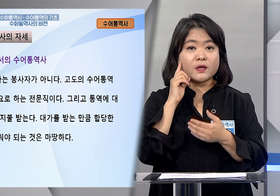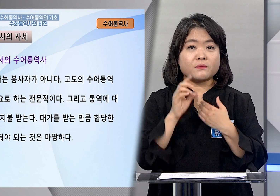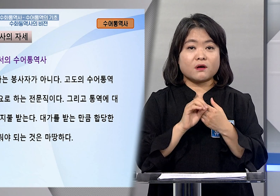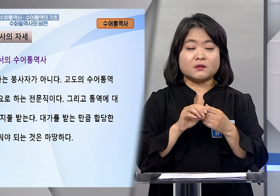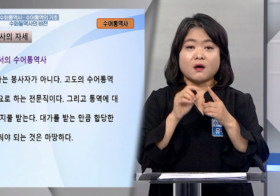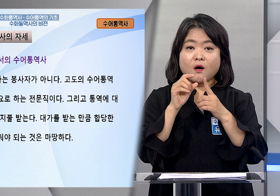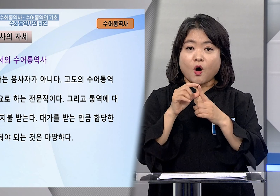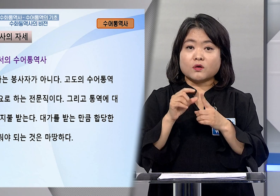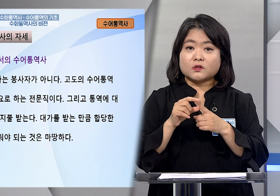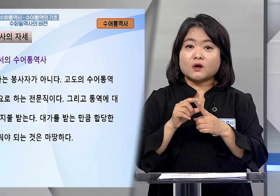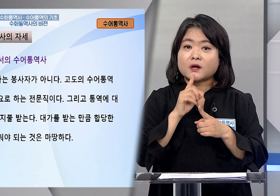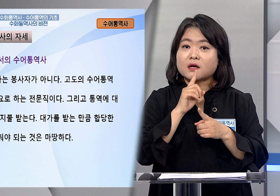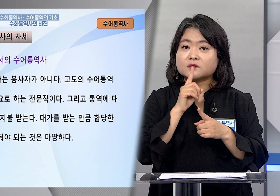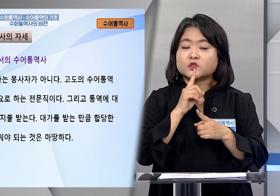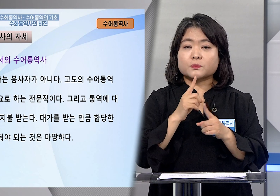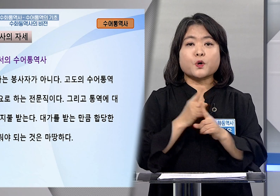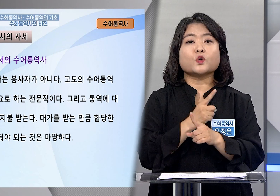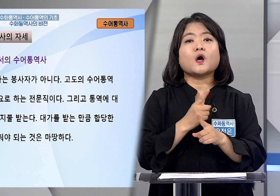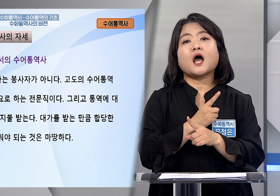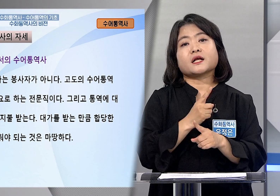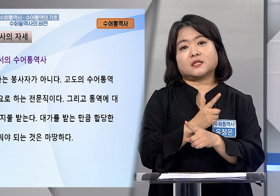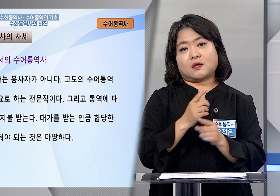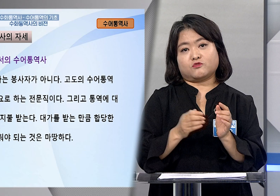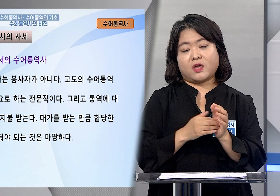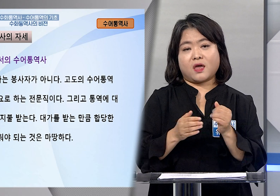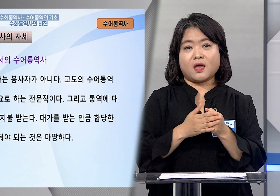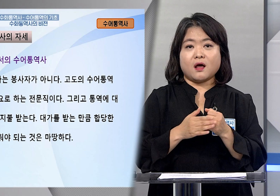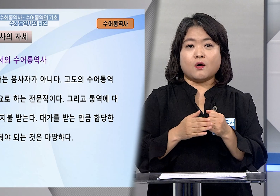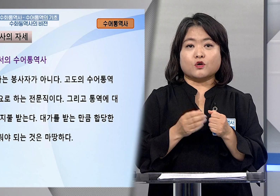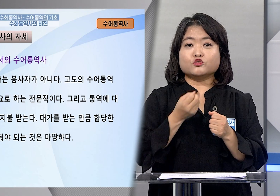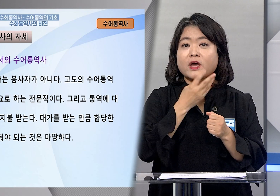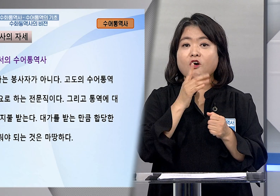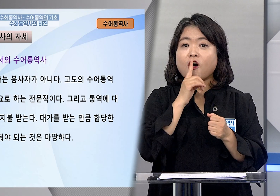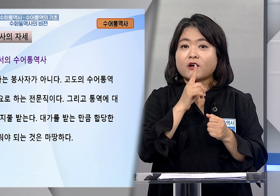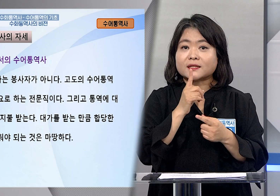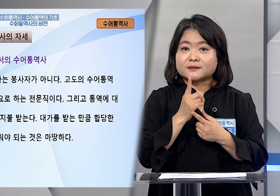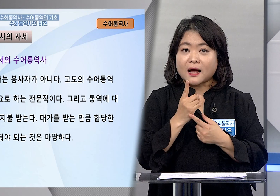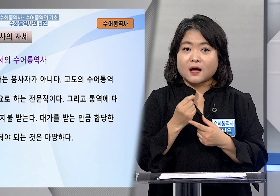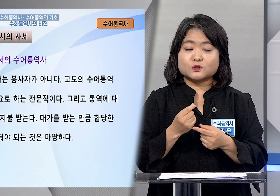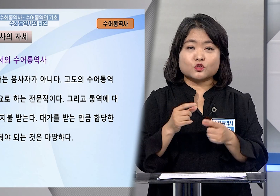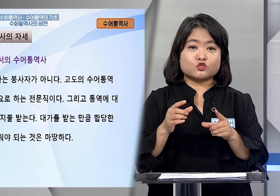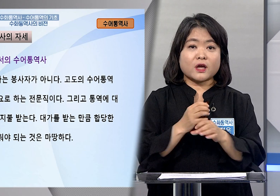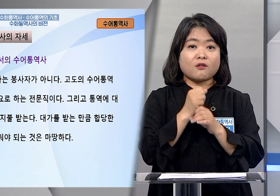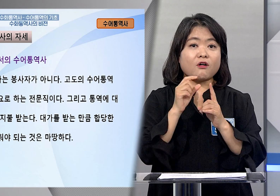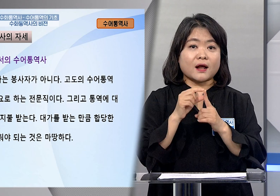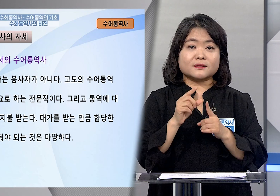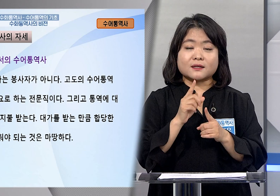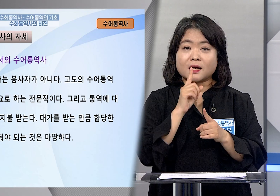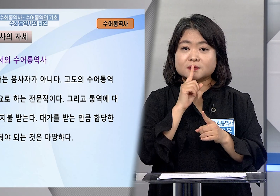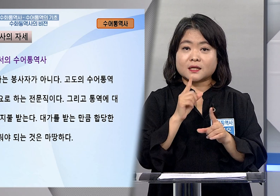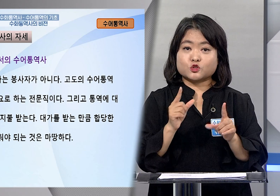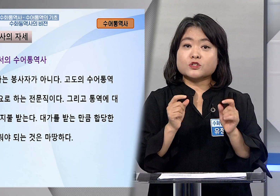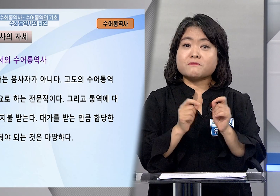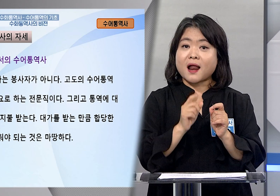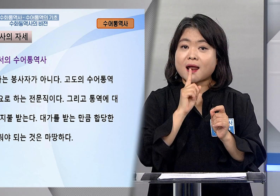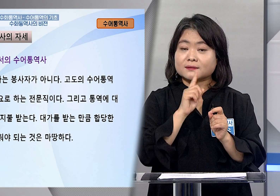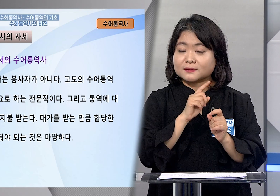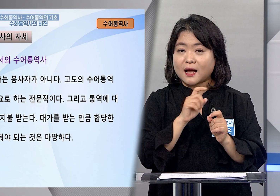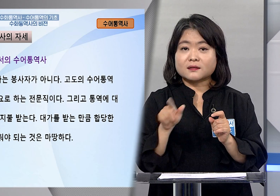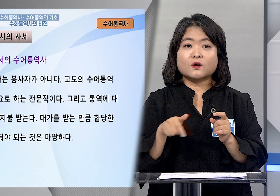왜냐하면 언어라는 것은 변화하기 때문에 유행어라든가 또 축약어라든가 그러니까 줄임말라든가 그런